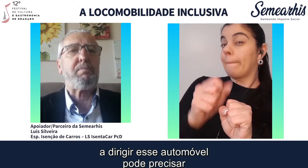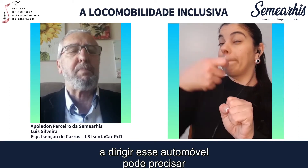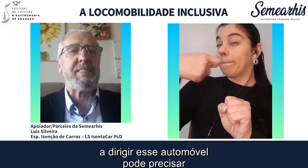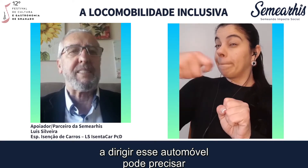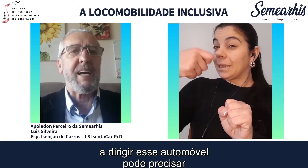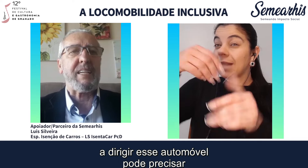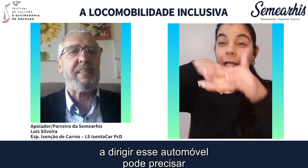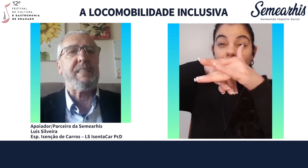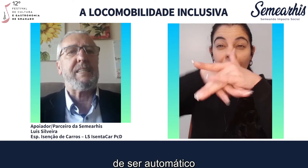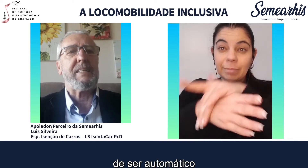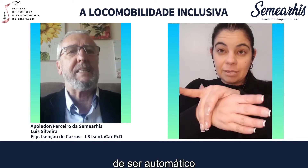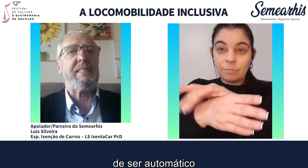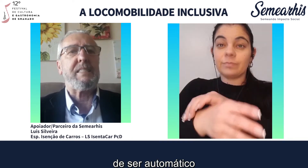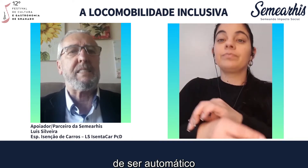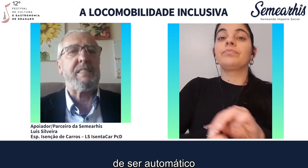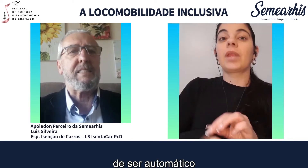pode precisar